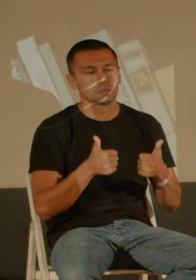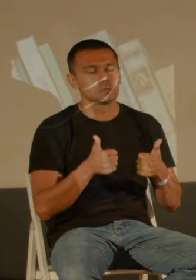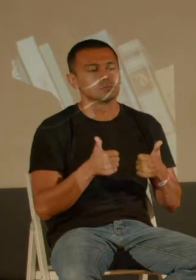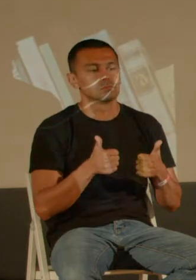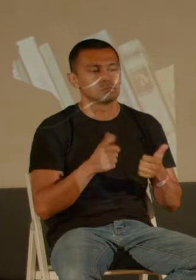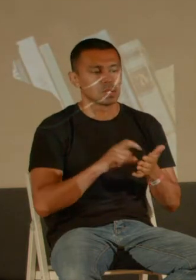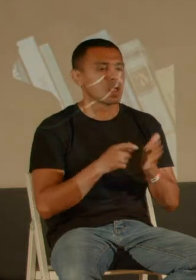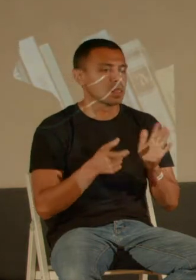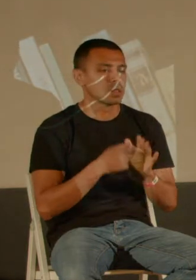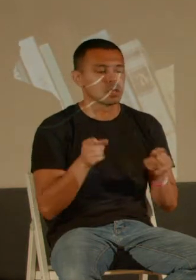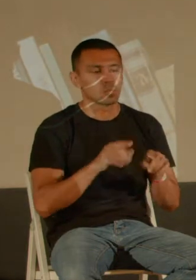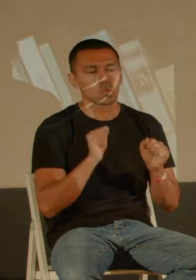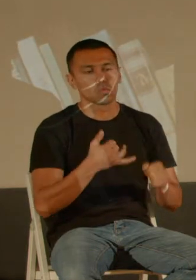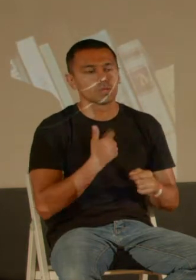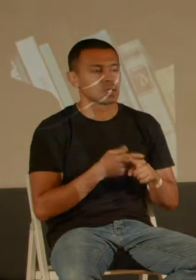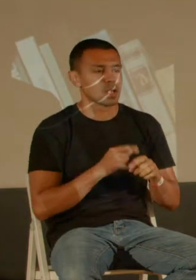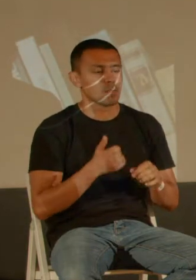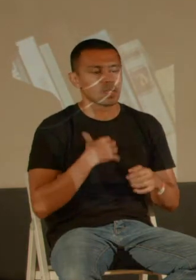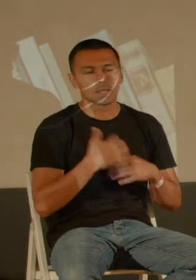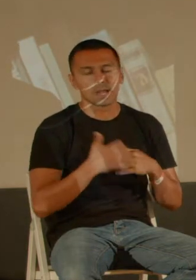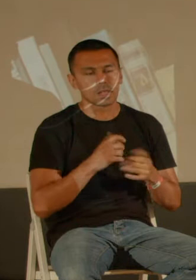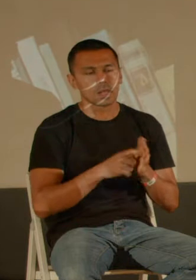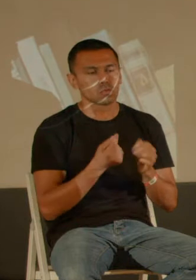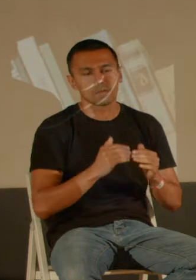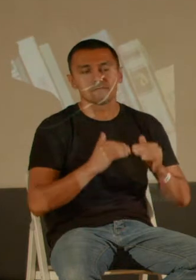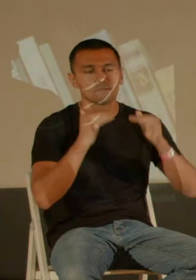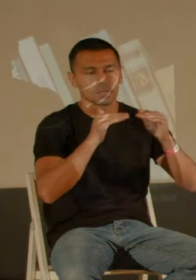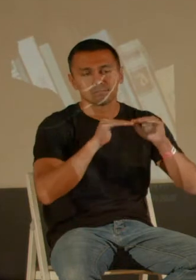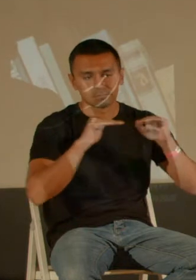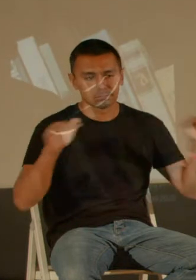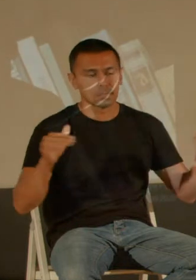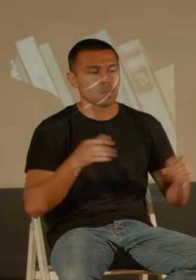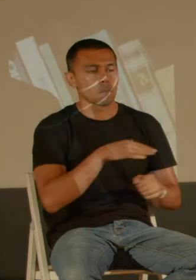class, такий, можливо, в нас це був вже не середній клас, а трохи вище.